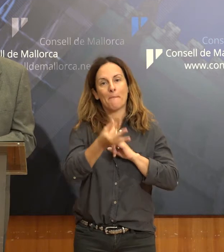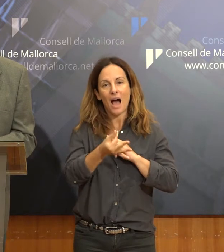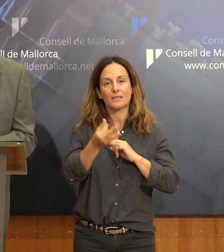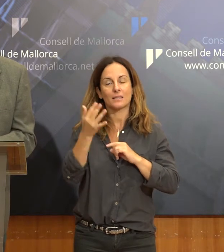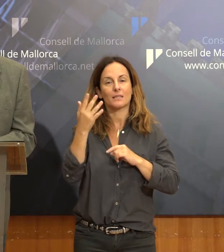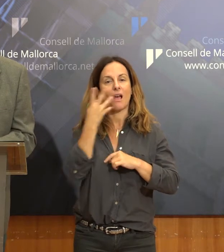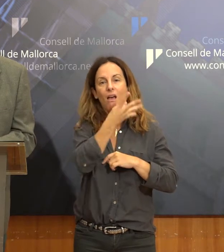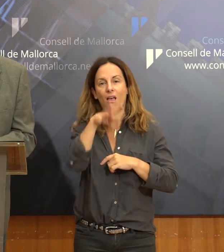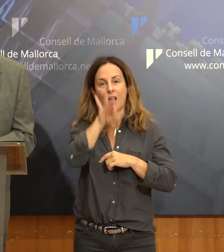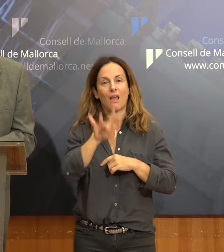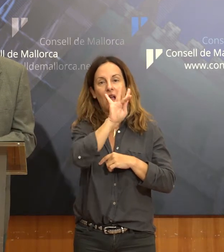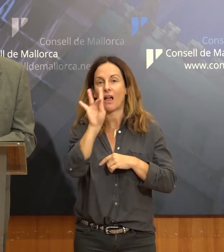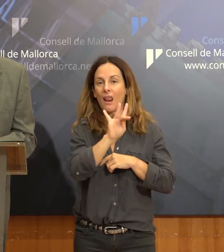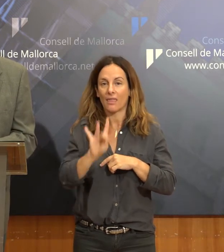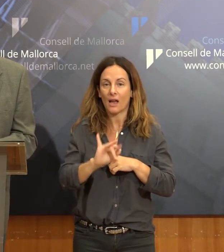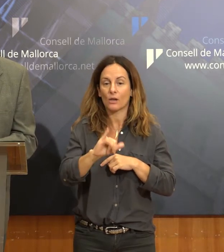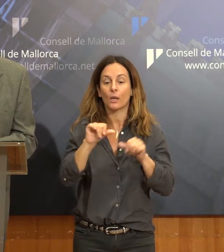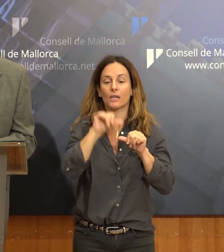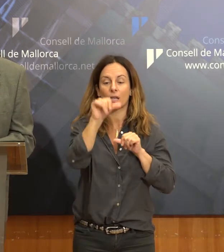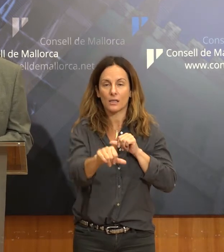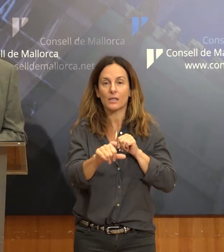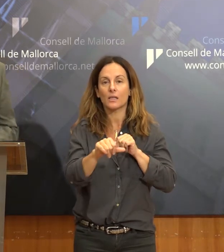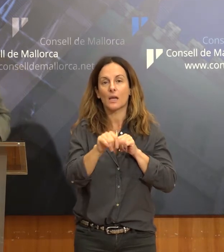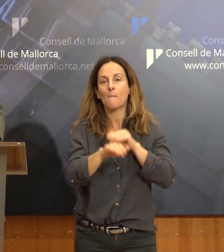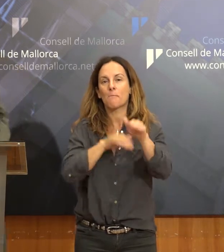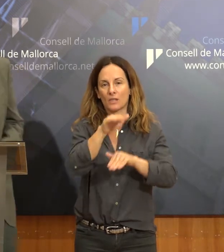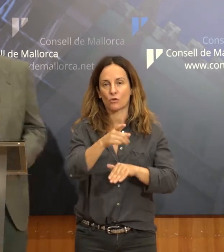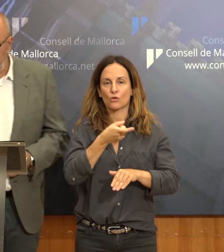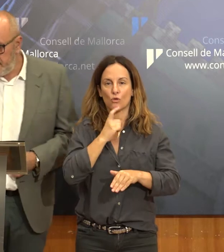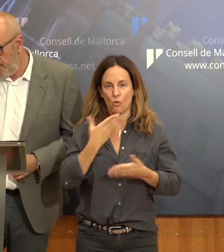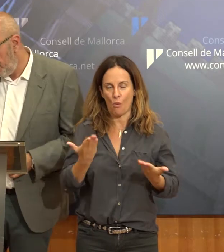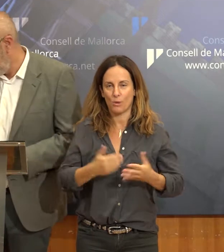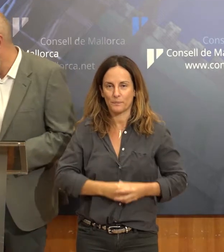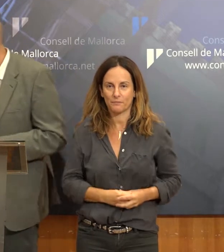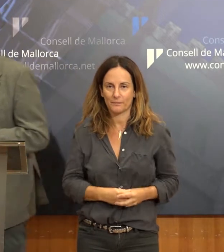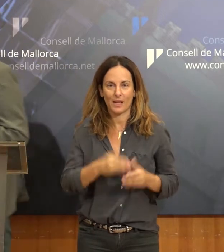calendari com de les passes que seguirem a partir d'ara. Moltes gràcies.